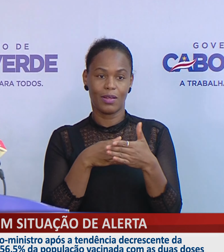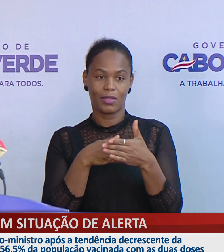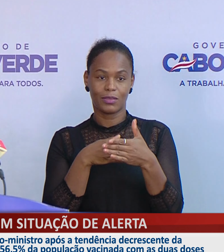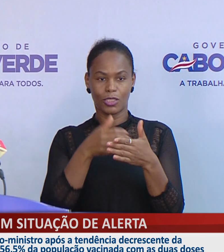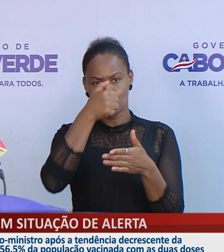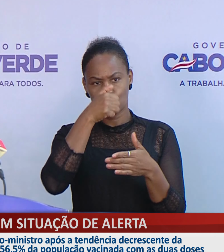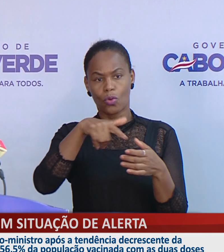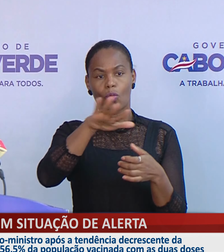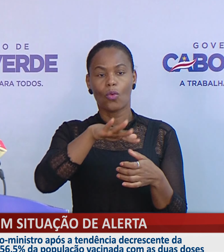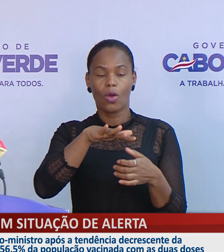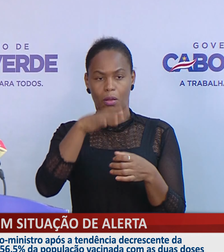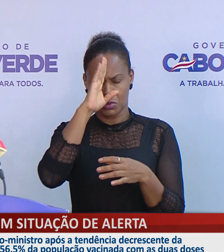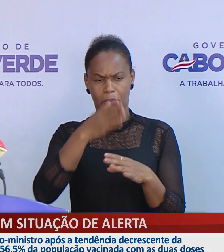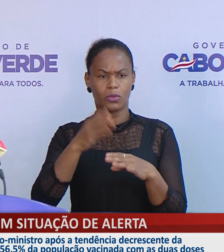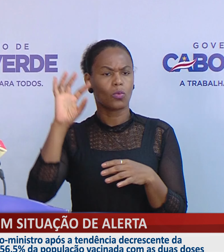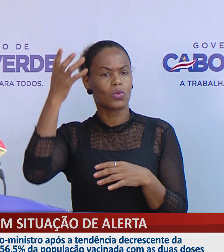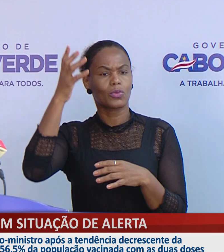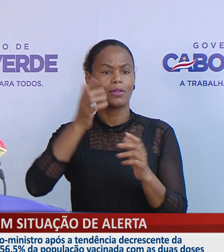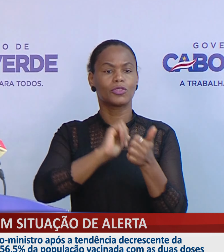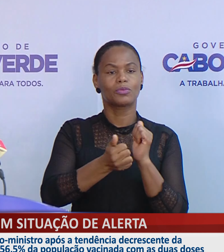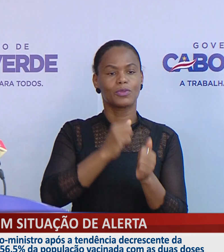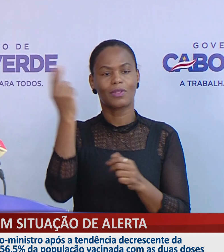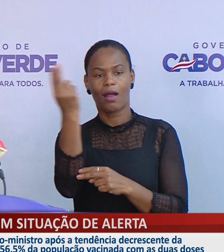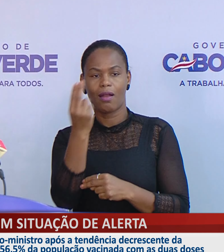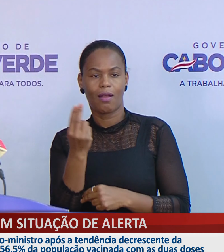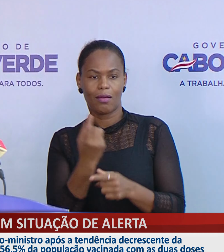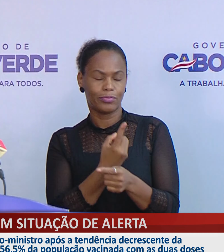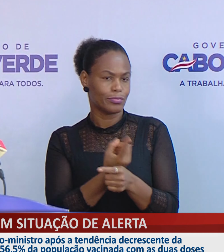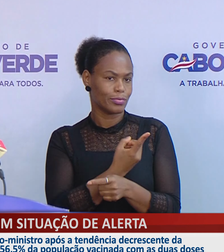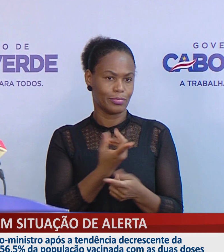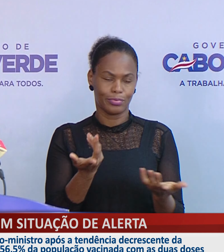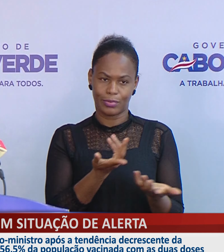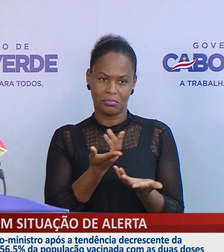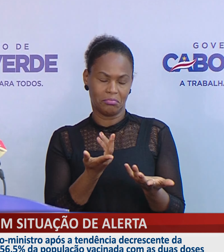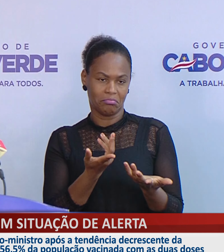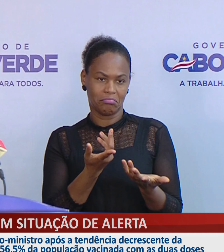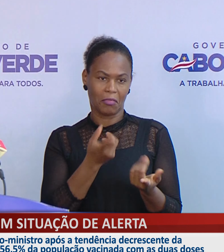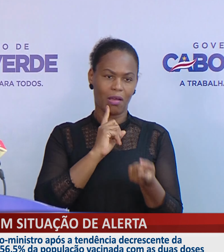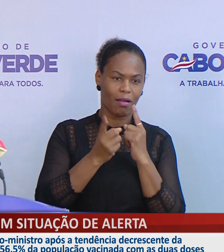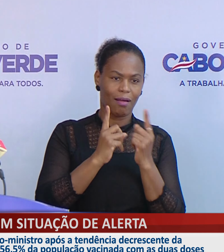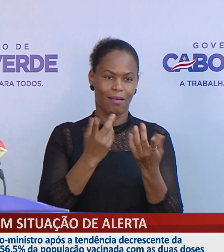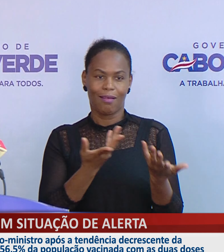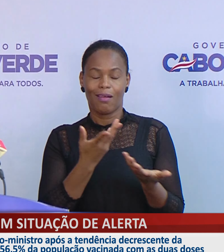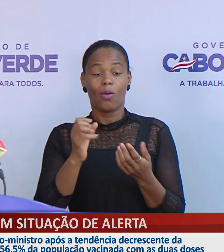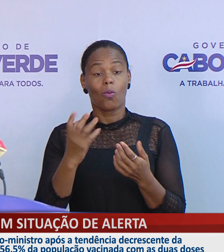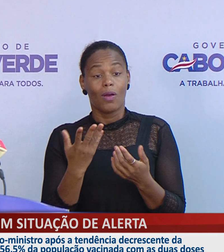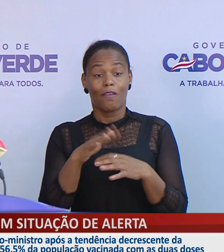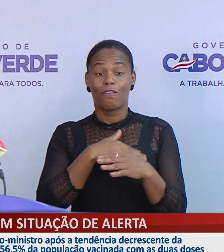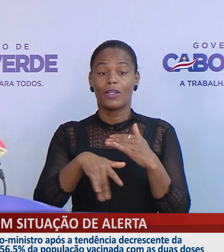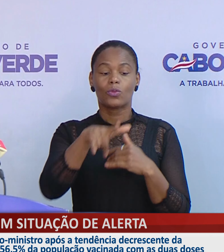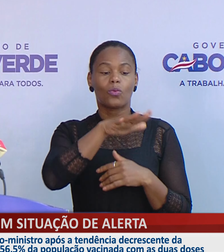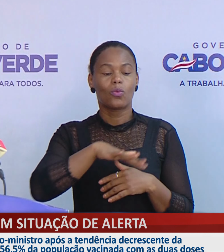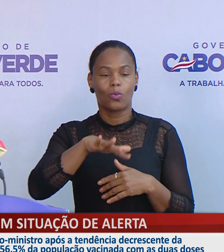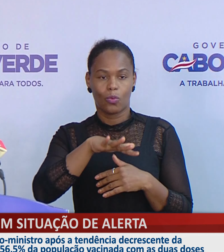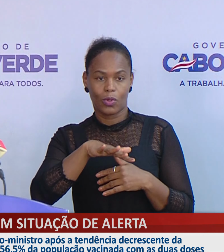lotação em eventos culturais, desportivos, artísticos, recreativos e de lazer, desde que realizados em